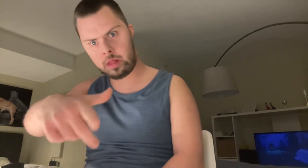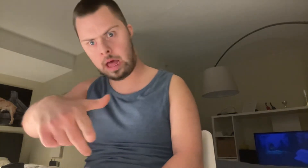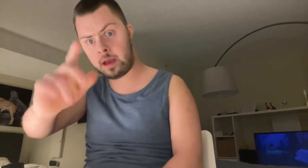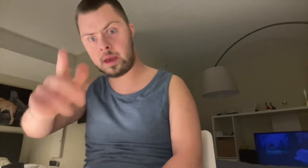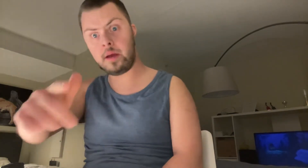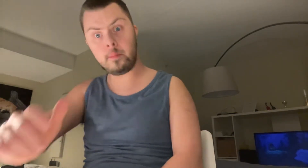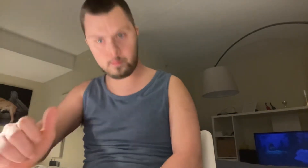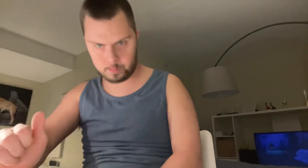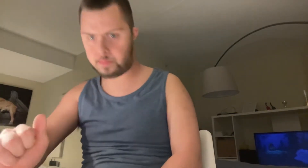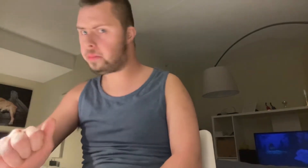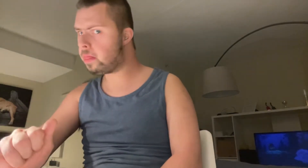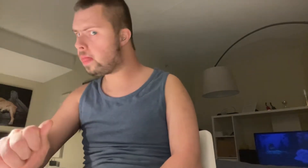tack.